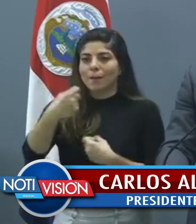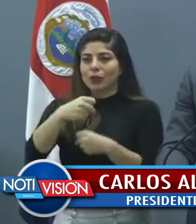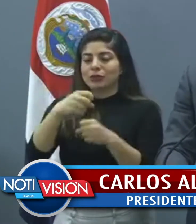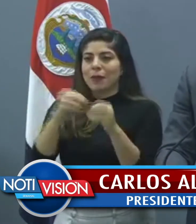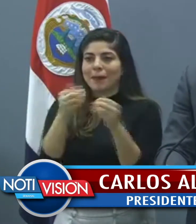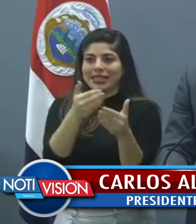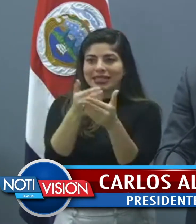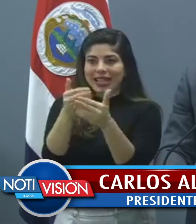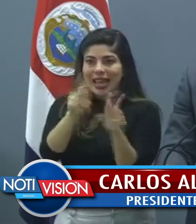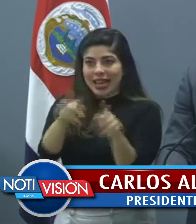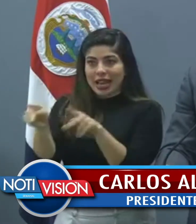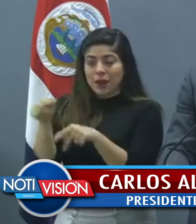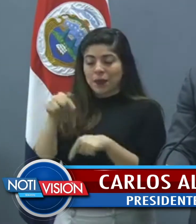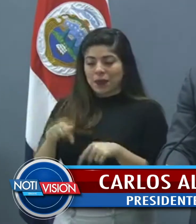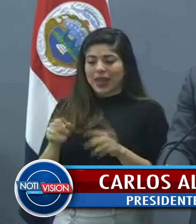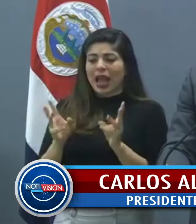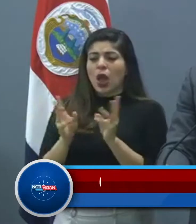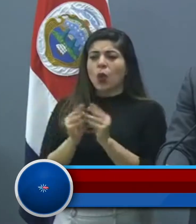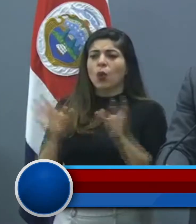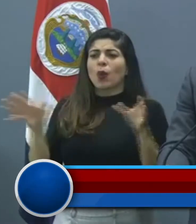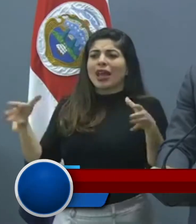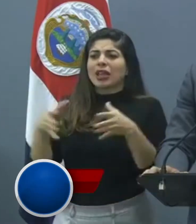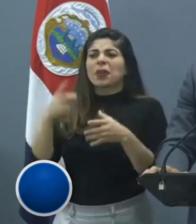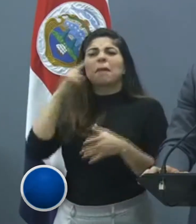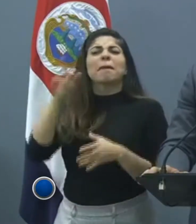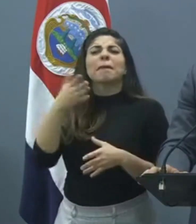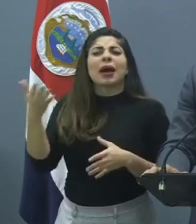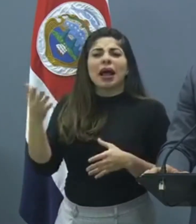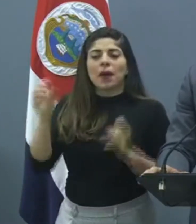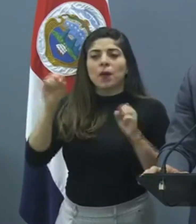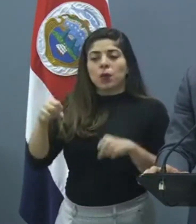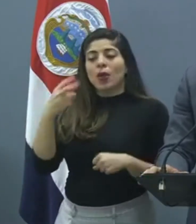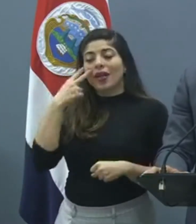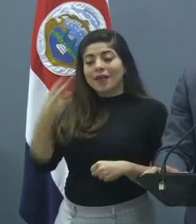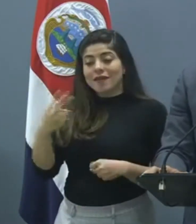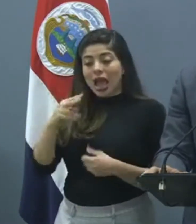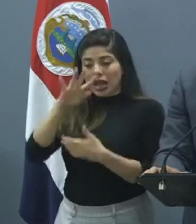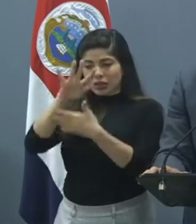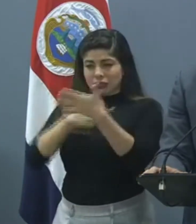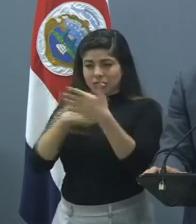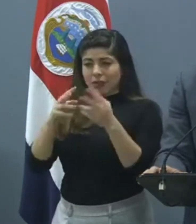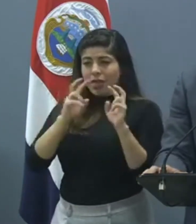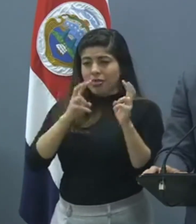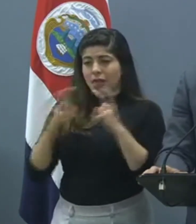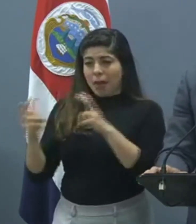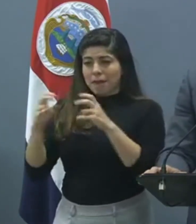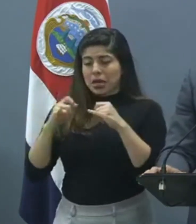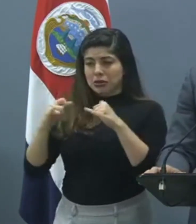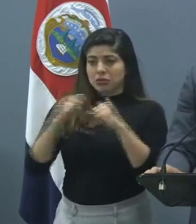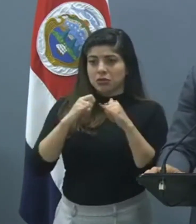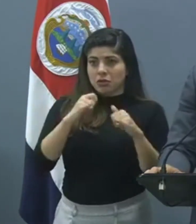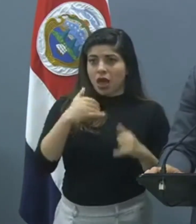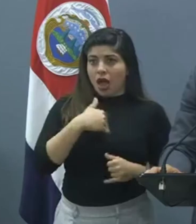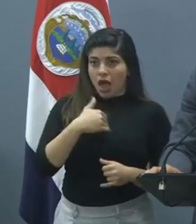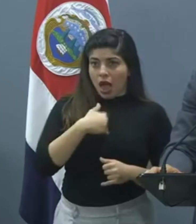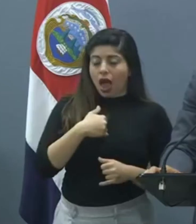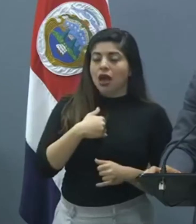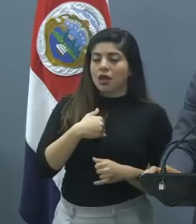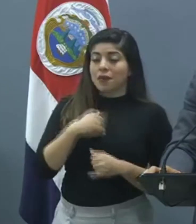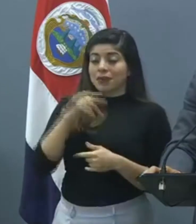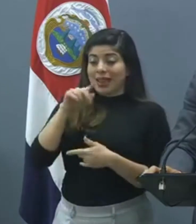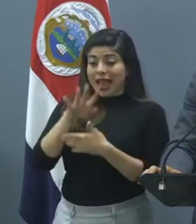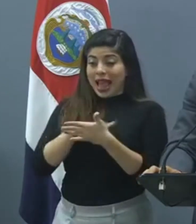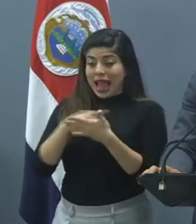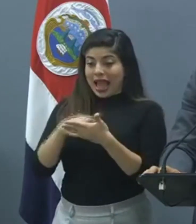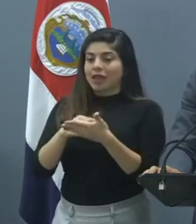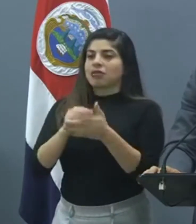para que este encuentro casualmente para ver la agenda de temas comunes que tenemos poner esa